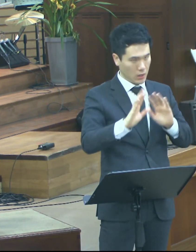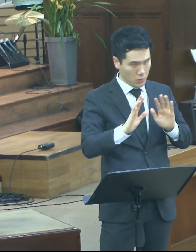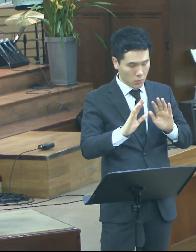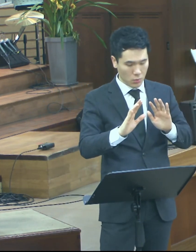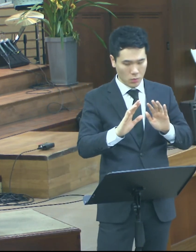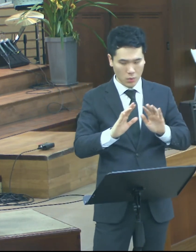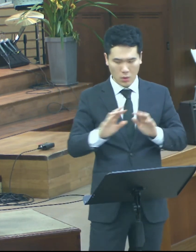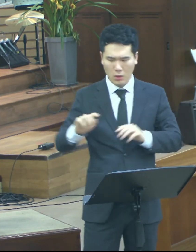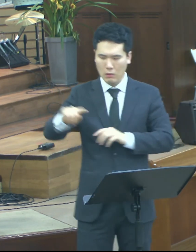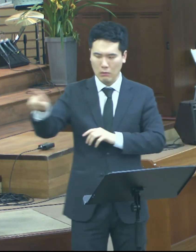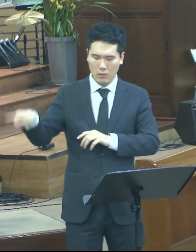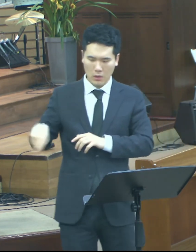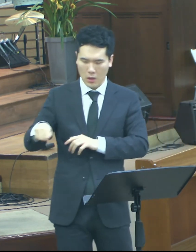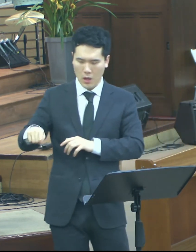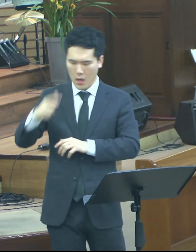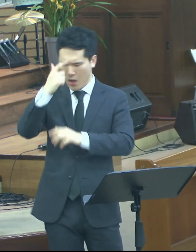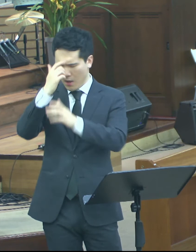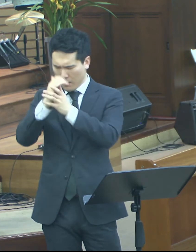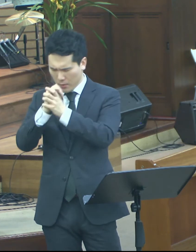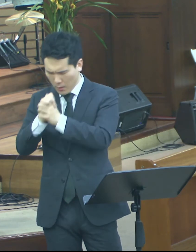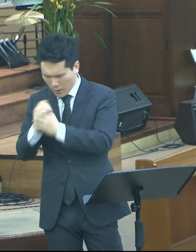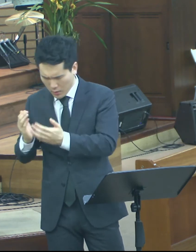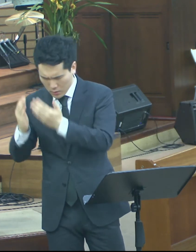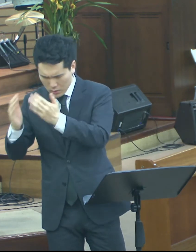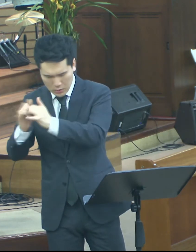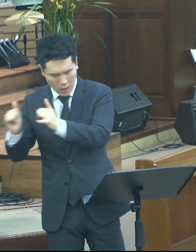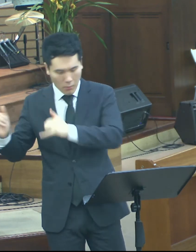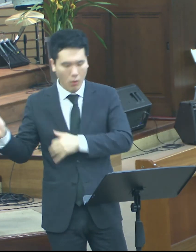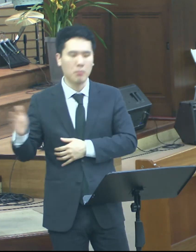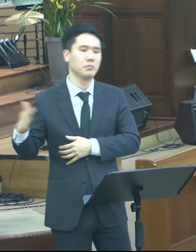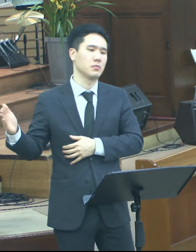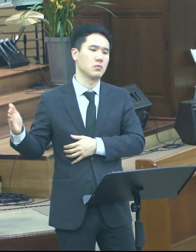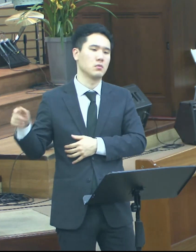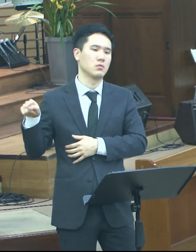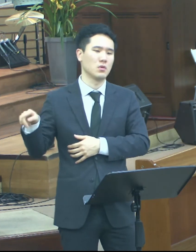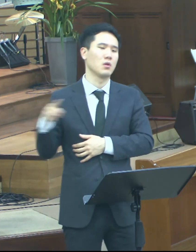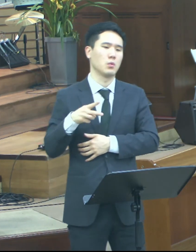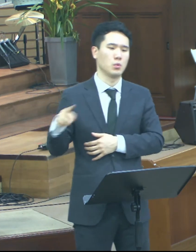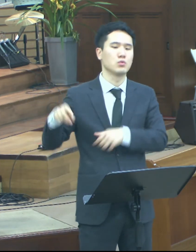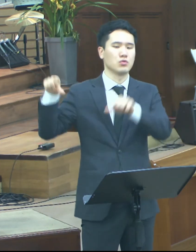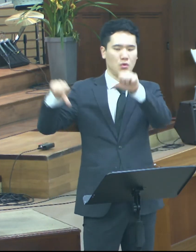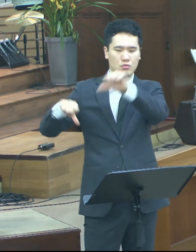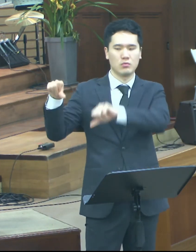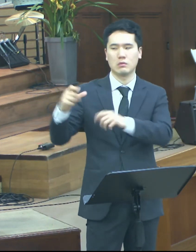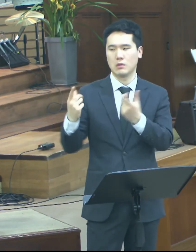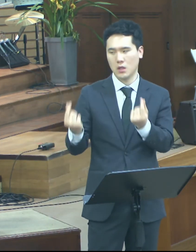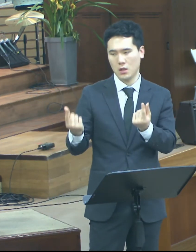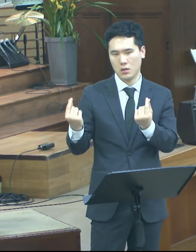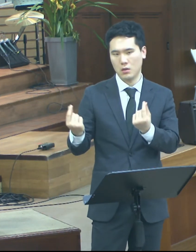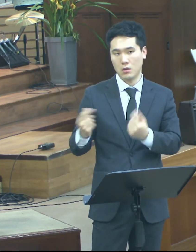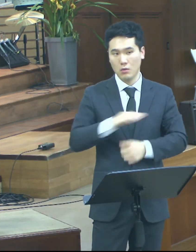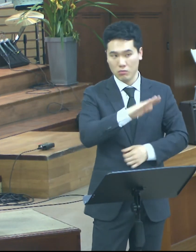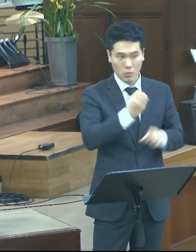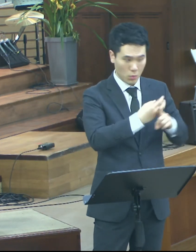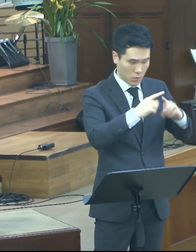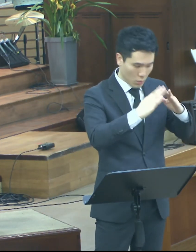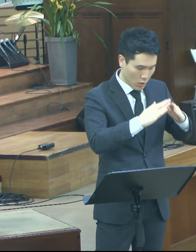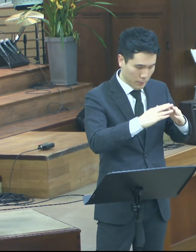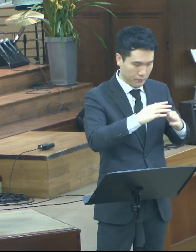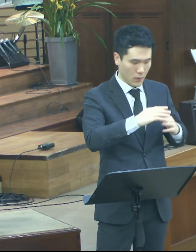거예요. 오기교회도 뭐 금요기도 해도 안 오고 주일날 예배도 안 나오고 전부 관심이